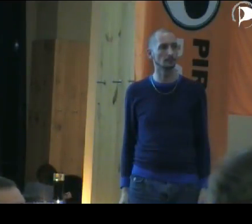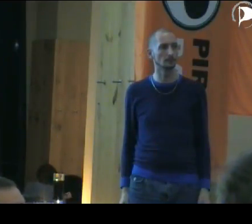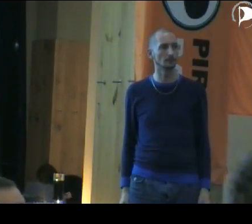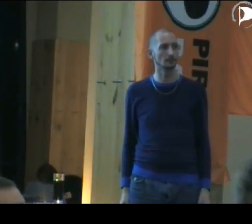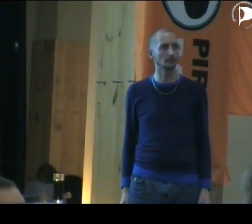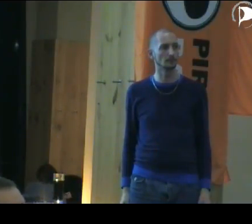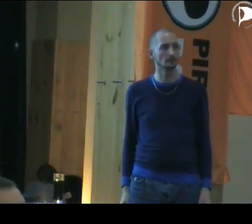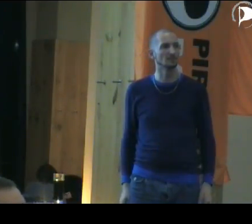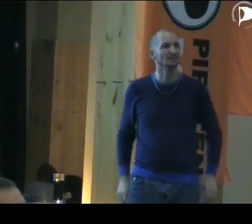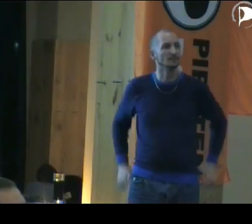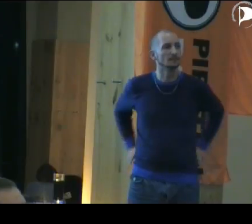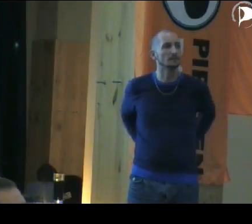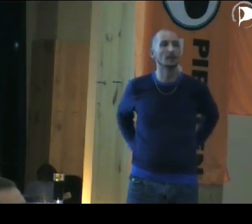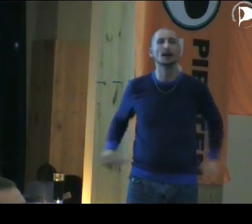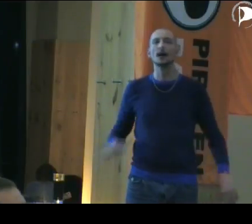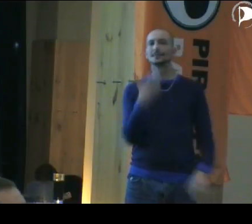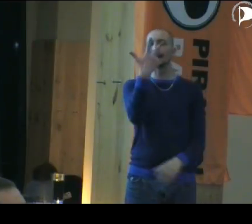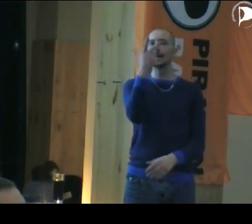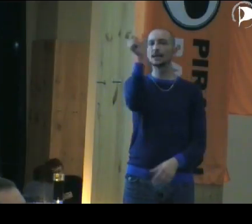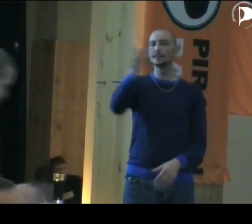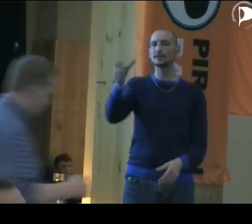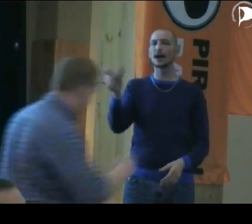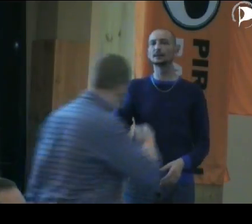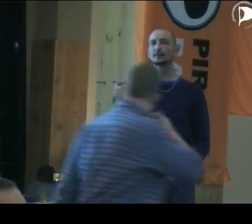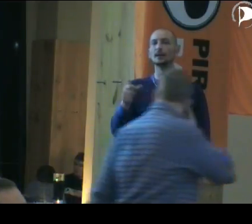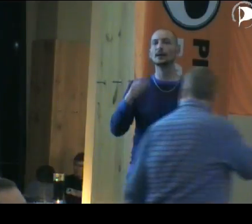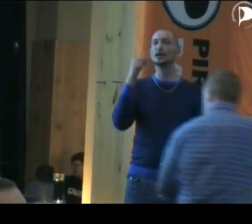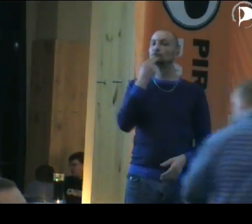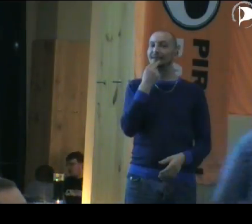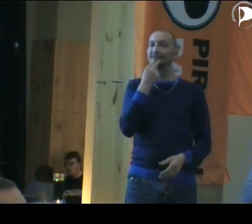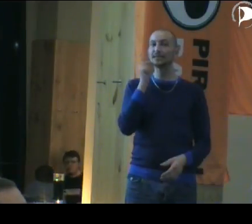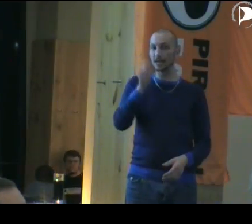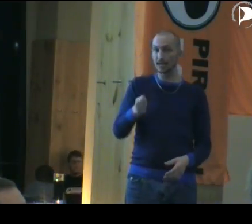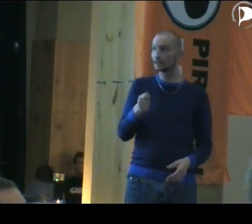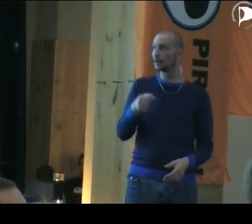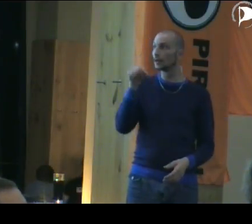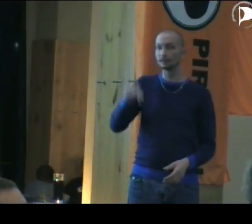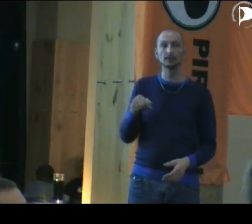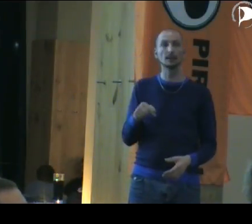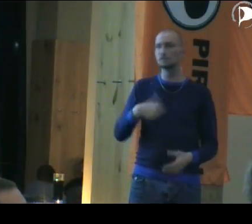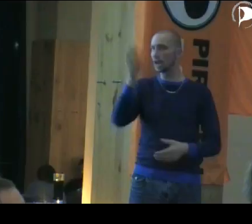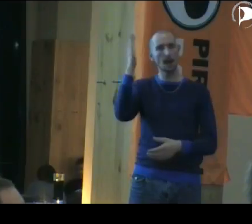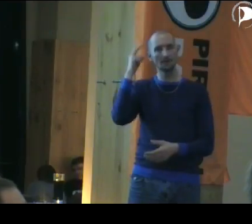wir haben die gleichen die daten bestätigt so weit dann ist mir nichts bekannt gibt es weitere kandidaten verschiebt